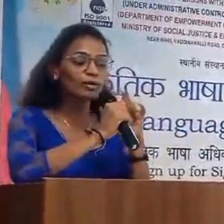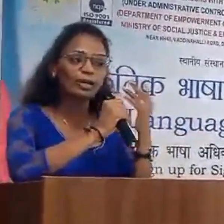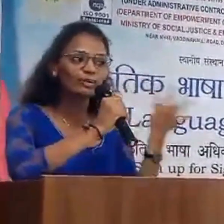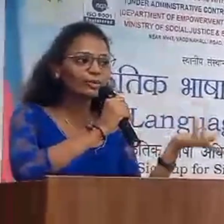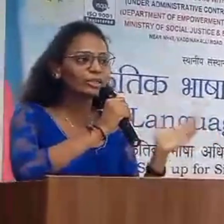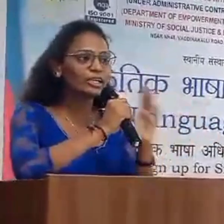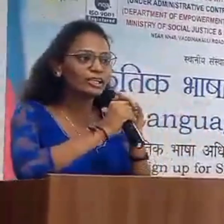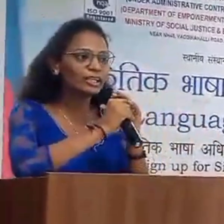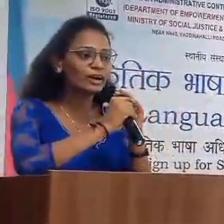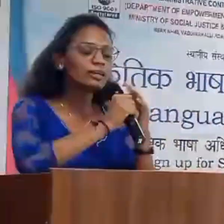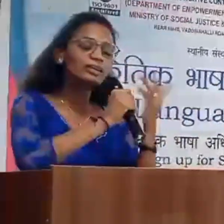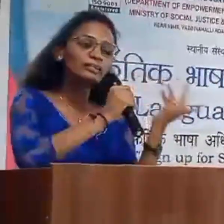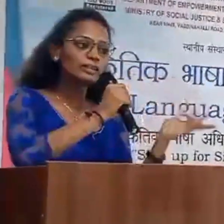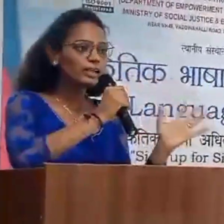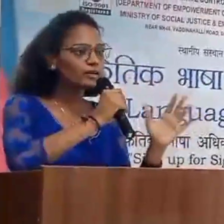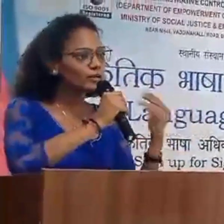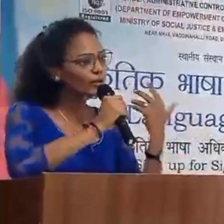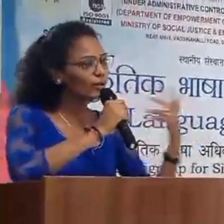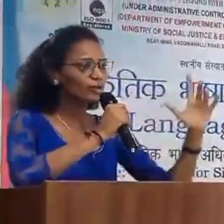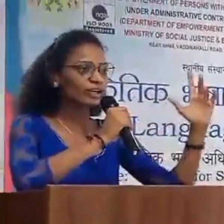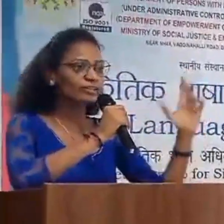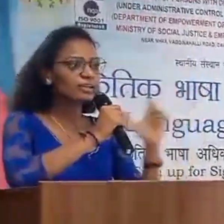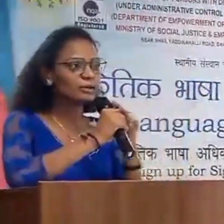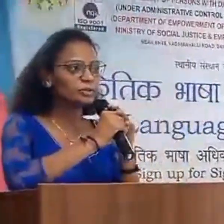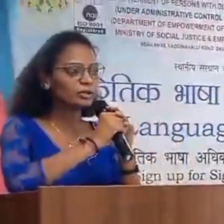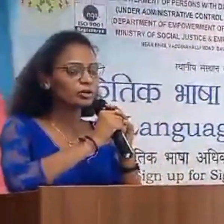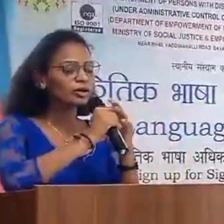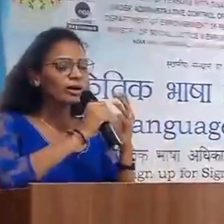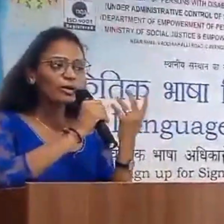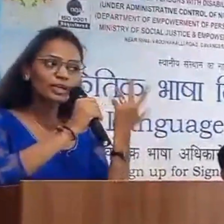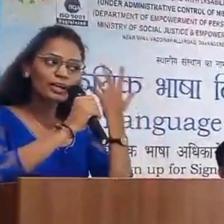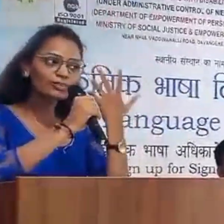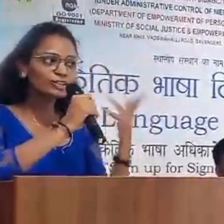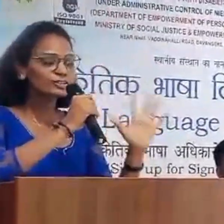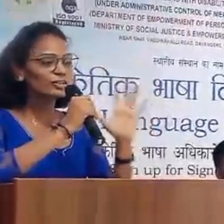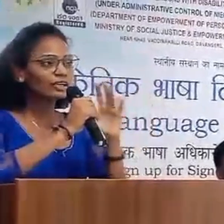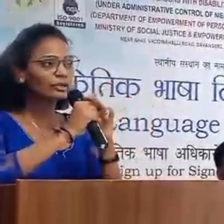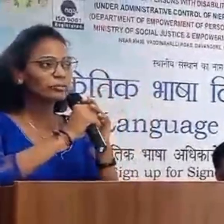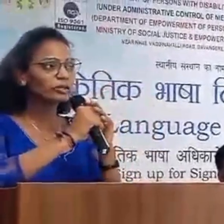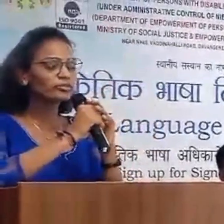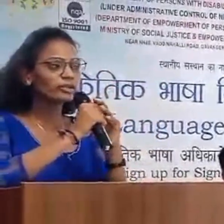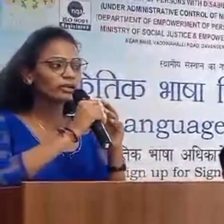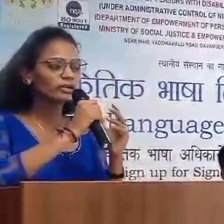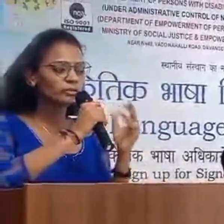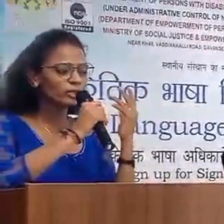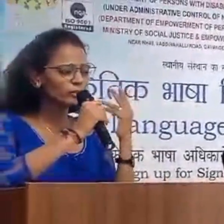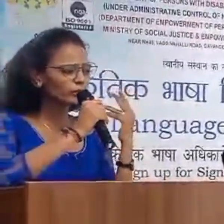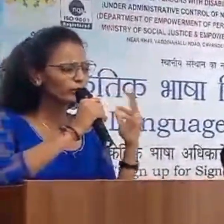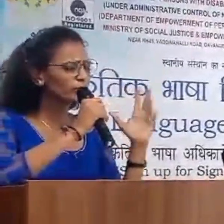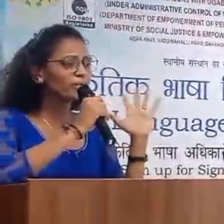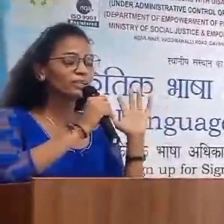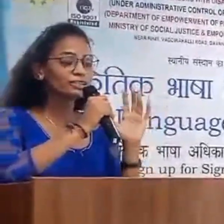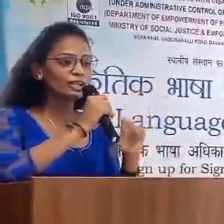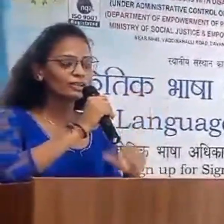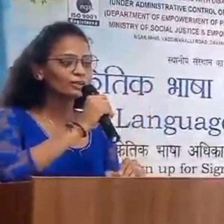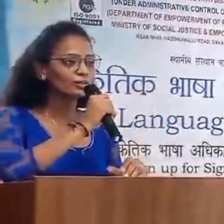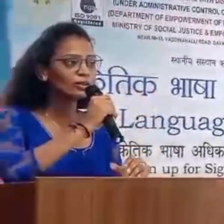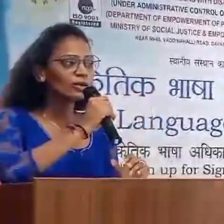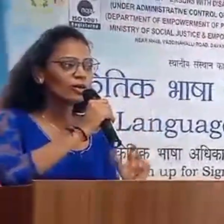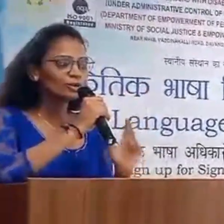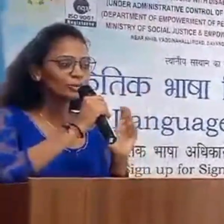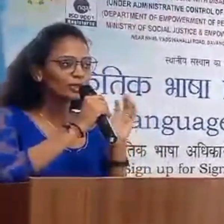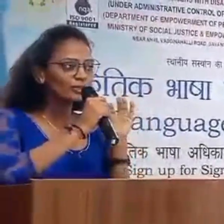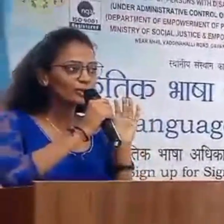ಕೊಡ್ಲಿಲ್ಲ, ಅವ್ರೇನು ನಮ್ಗೆ ಹೇಳಿಲ್ಲ, ಸರಿ ಆಗುತ್ತೆ ಹೋಗ್ರಿ ಅಂತ ಹೇಳ್ಬಿಟ್ರು. ಆಮೇಲೆ ನಾವು ಅಷ್ಟು ನೆಗ್ಲೆಕ್ಟ್ ಮಾಡಿದ್ವಿ. ಆಮೇಲೆ ನಮಗೆ ತುಂಬಾ ಕಷ್ಟ